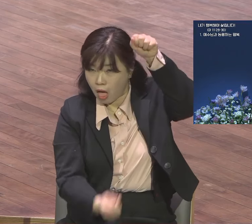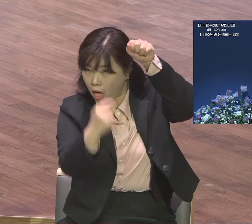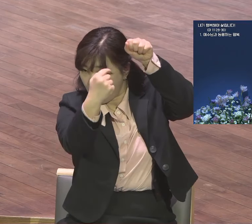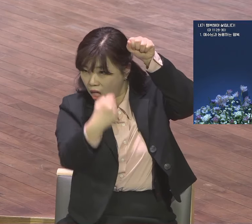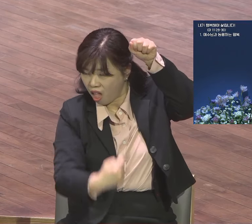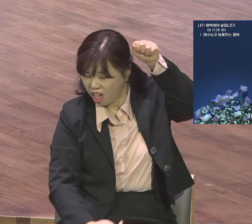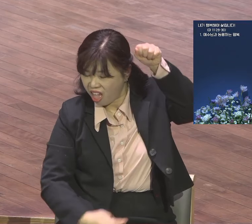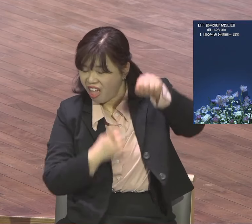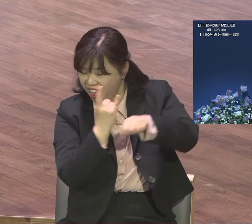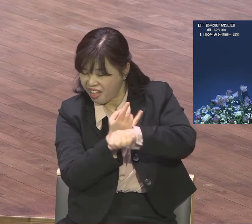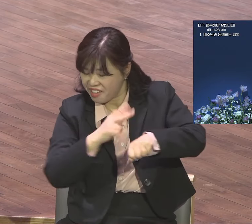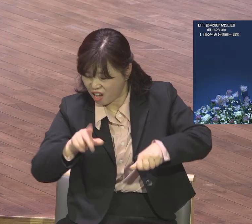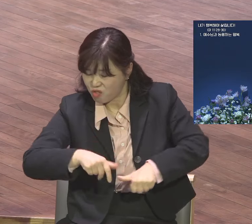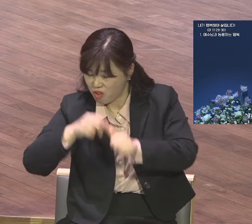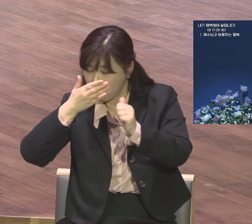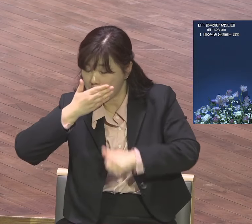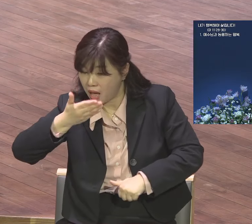하라는